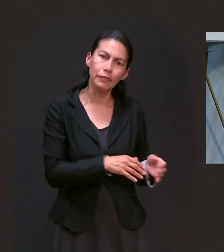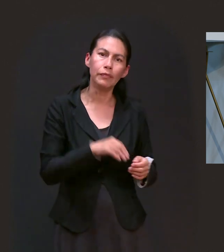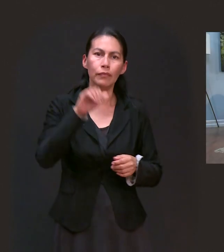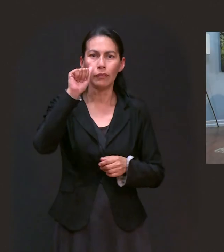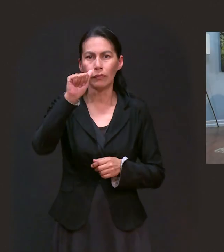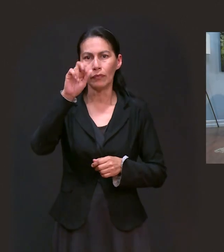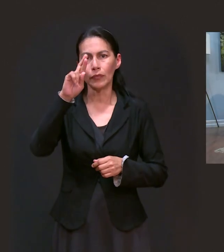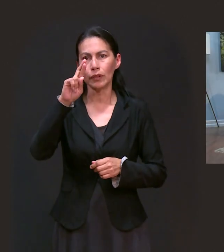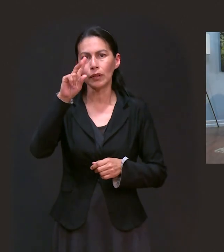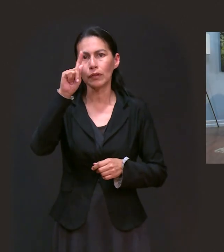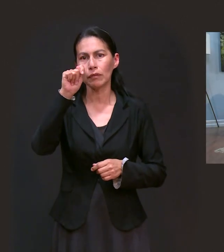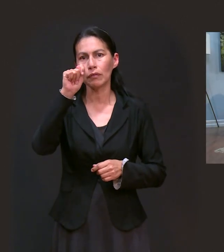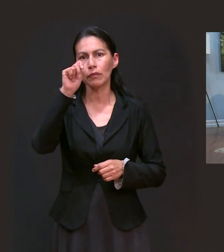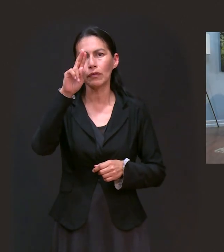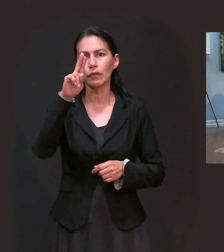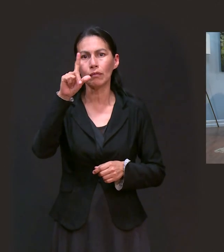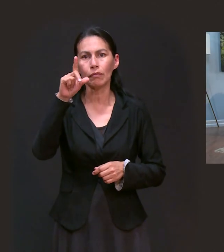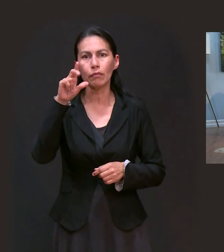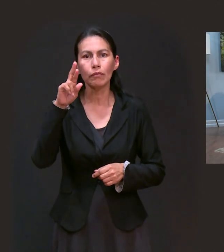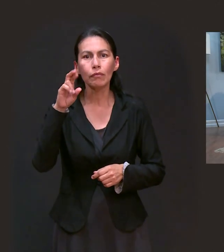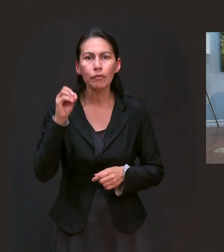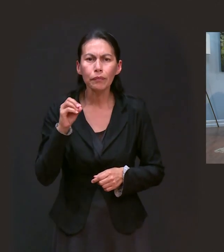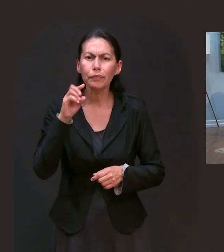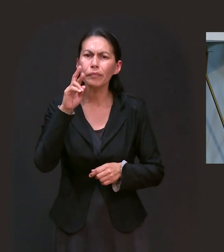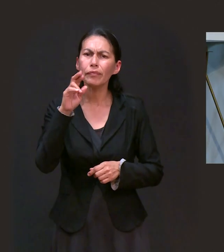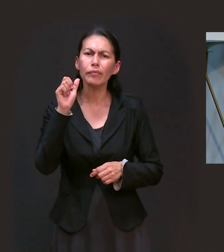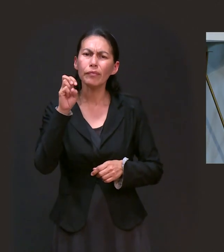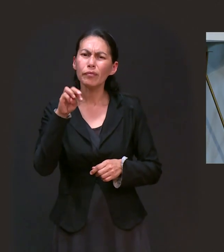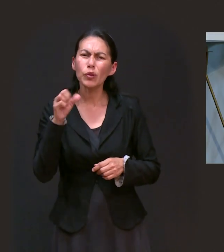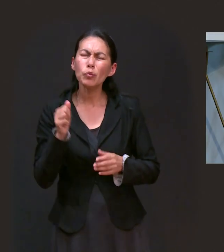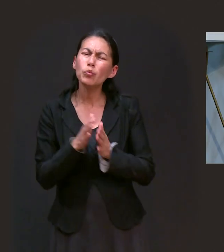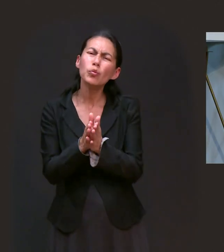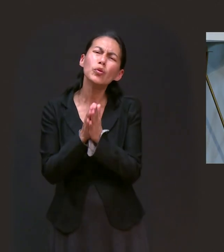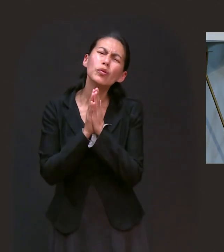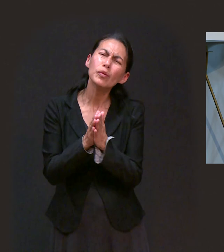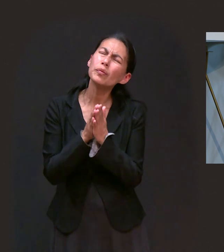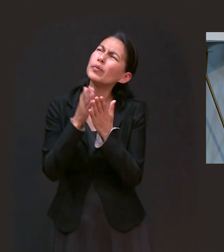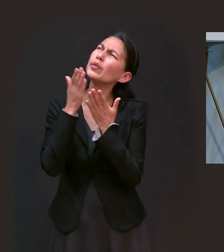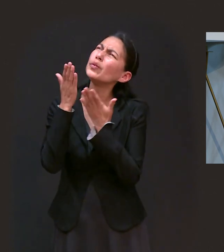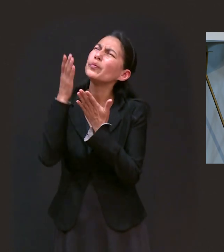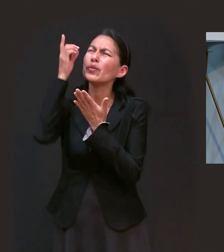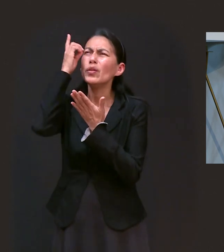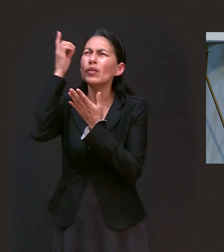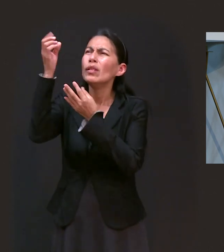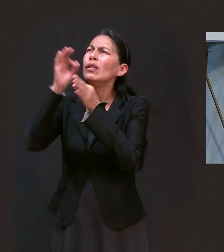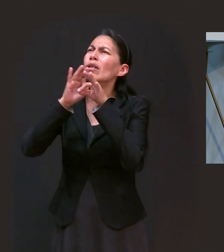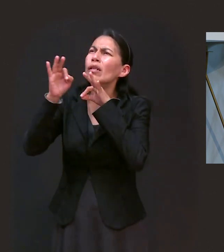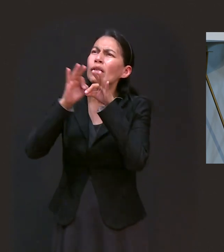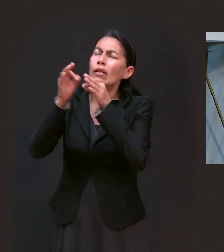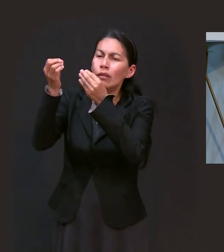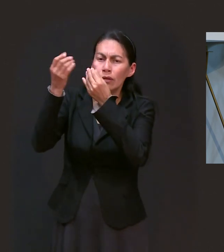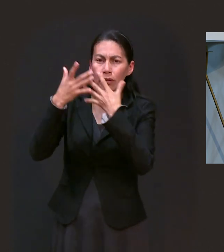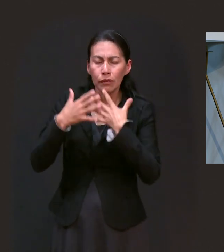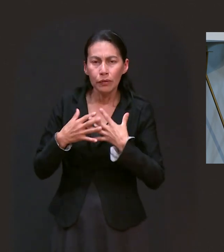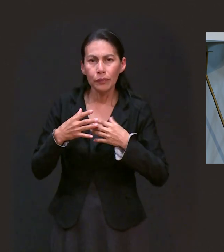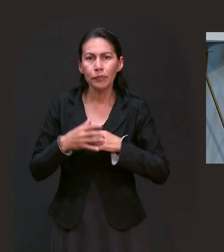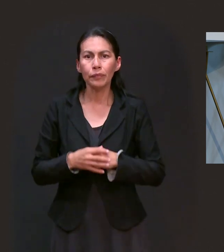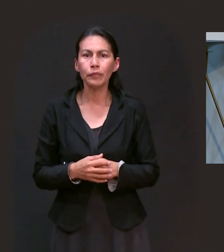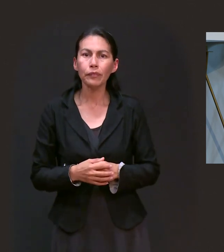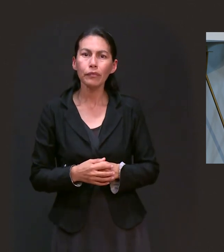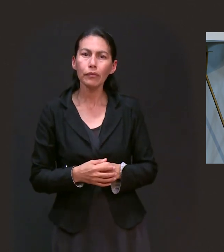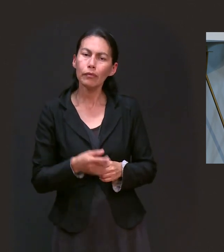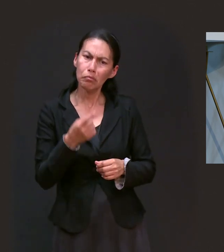también arturo ramón nos escribe buenas noches a todos pido a dios que me abra puertas de trabajo